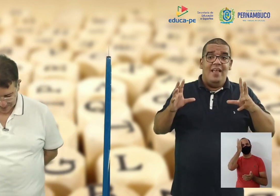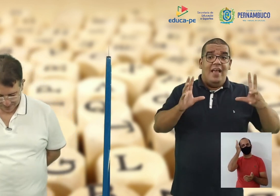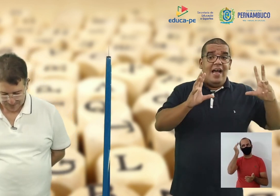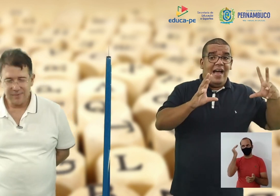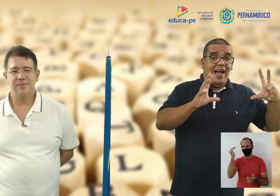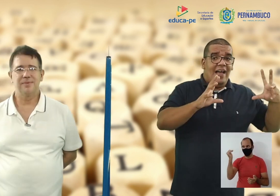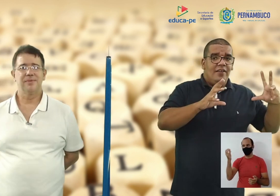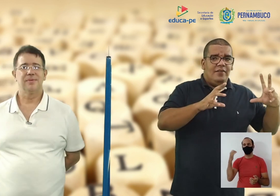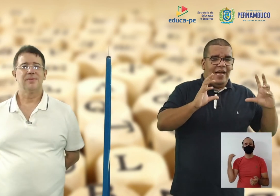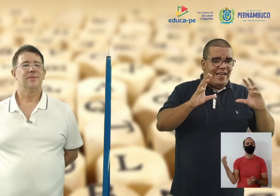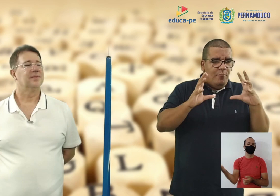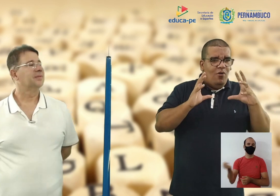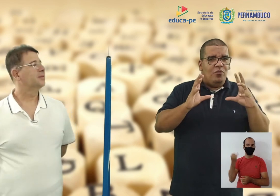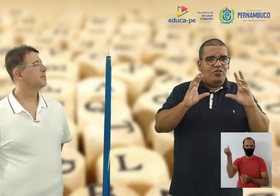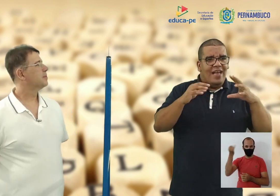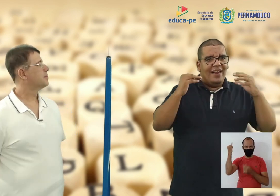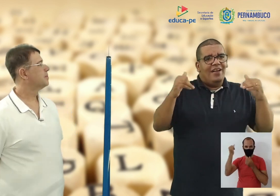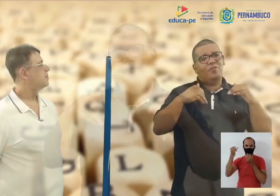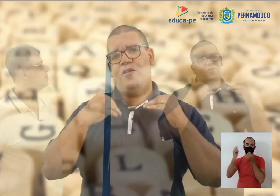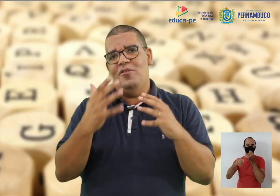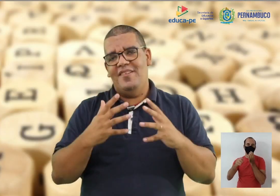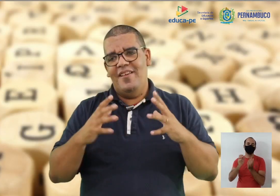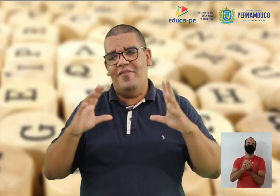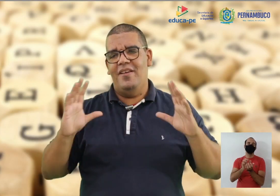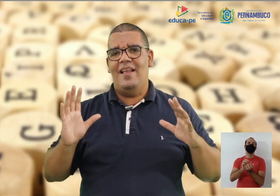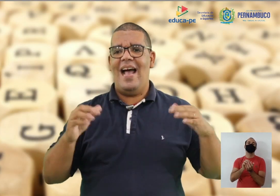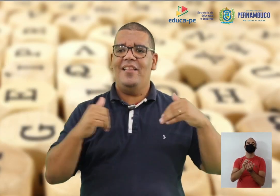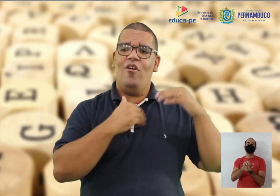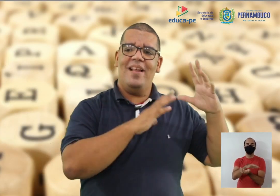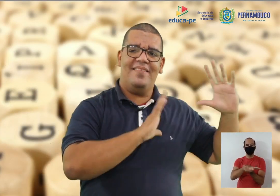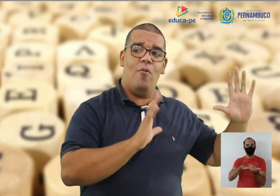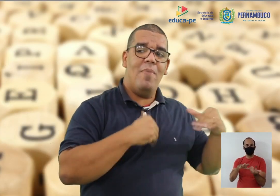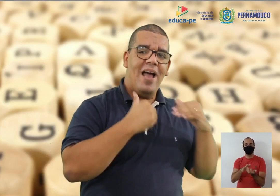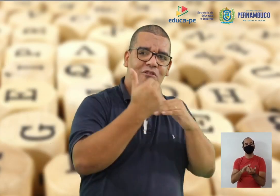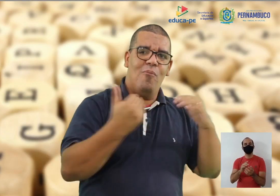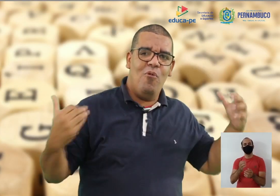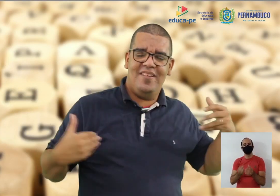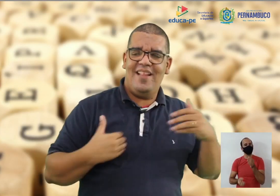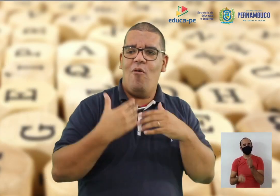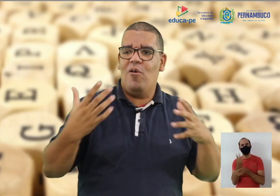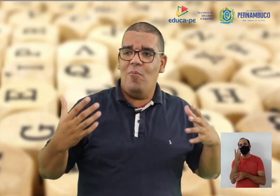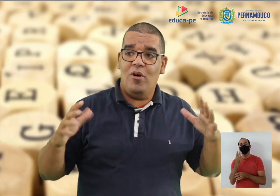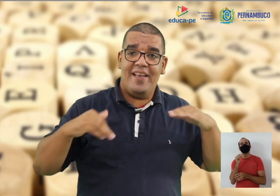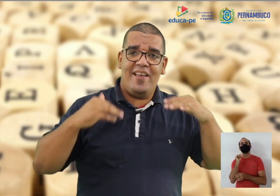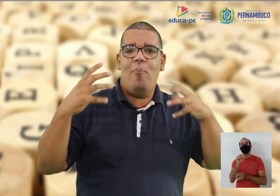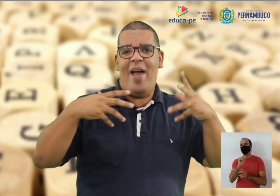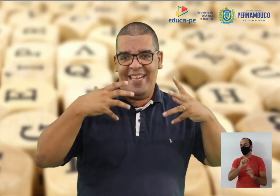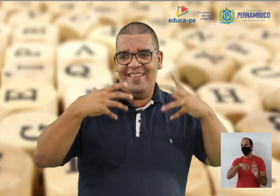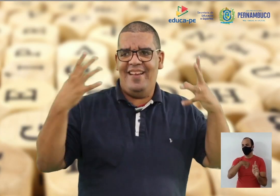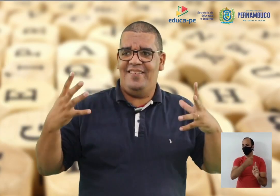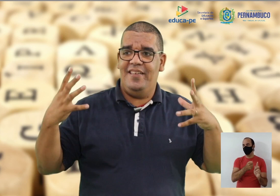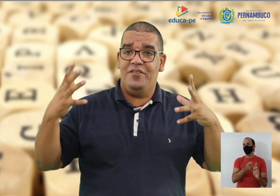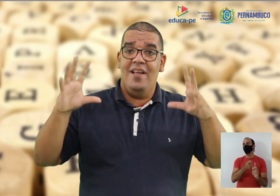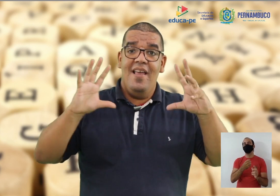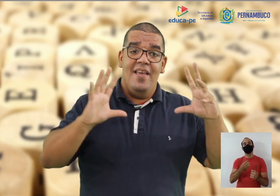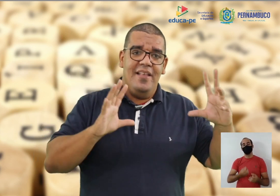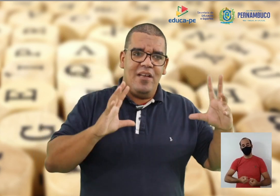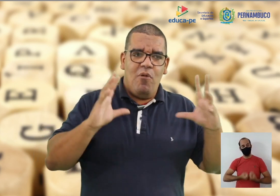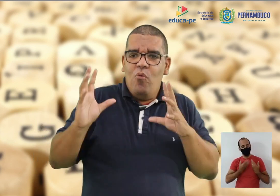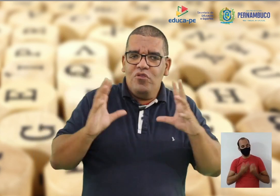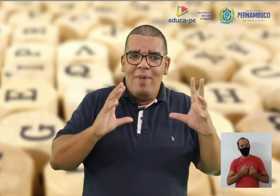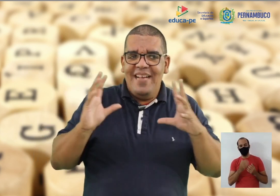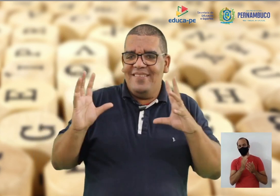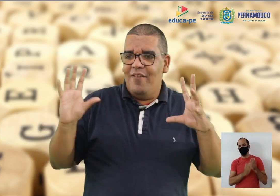importante, acabou gerando, inclusive, né, a denominação mais comum que se dá ao Mauro Mota, que é o poeta das elegias.